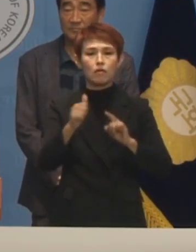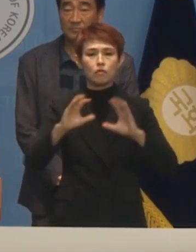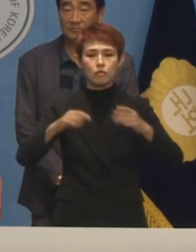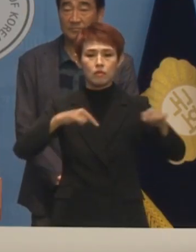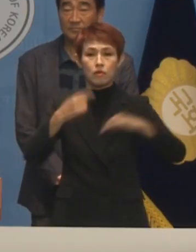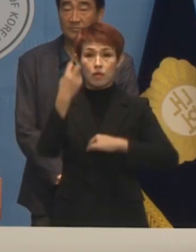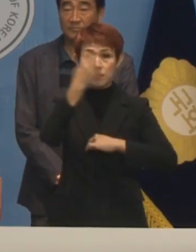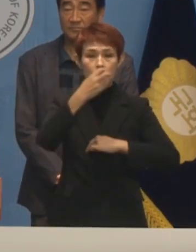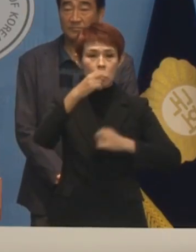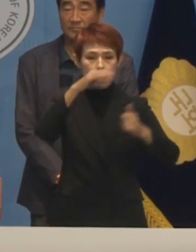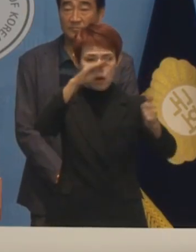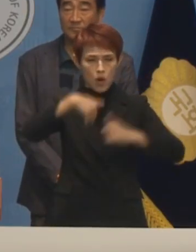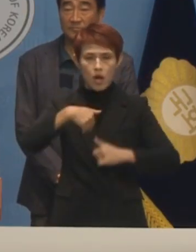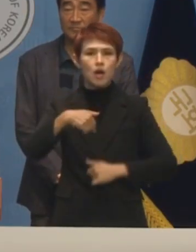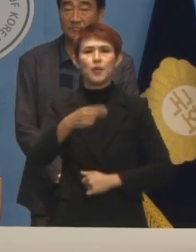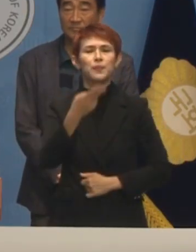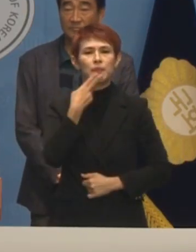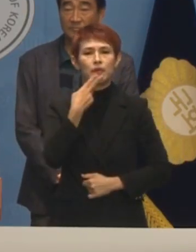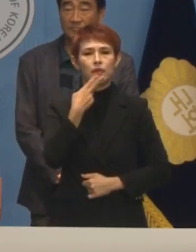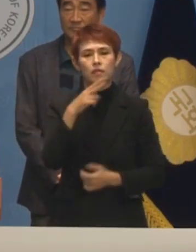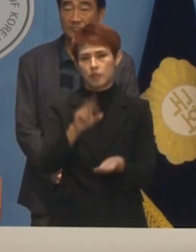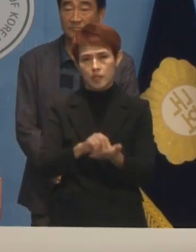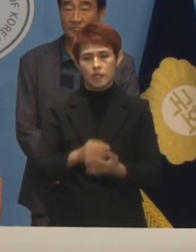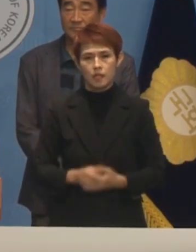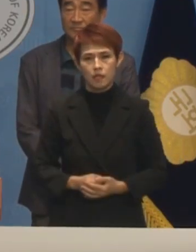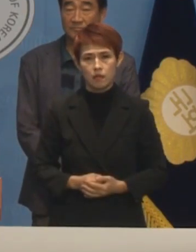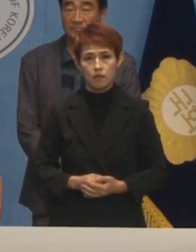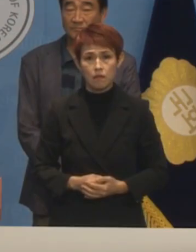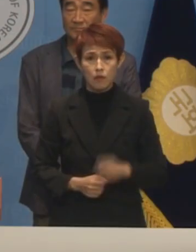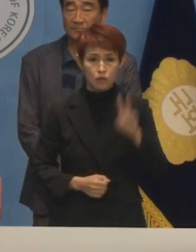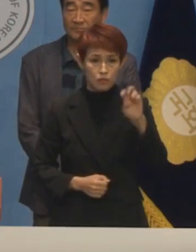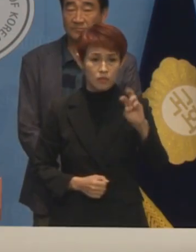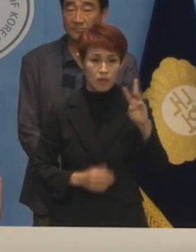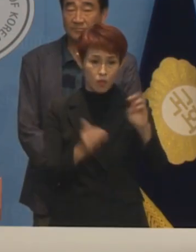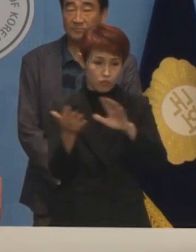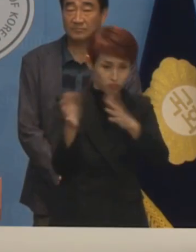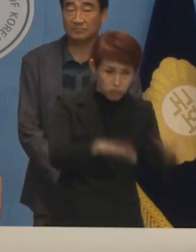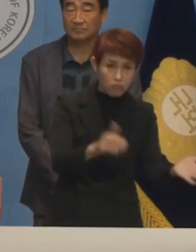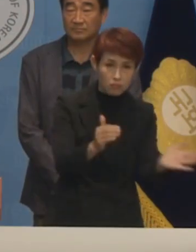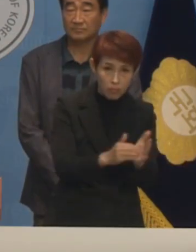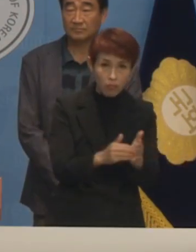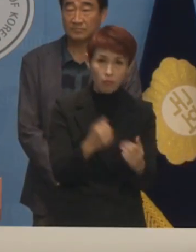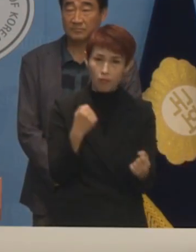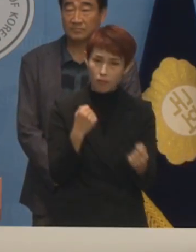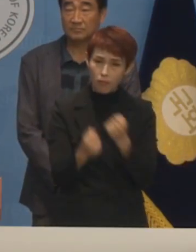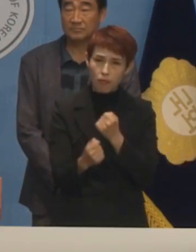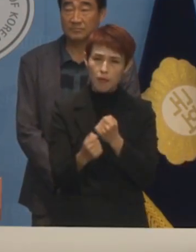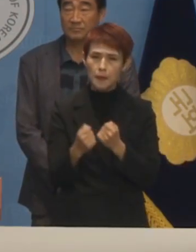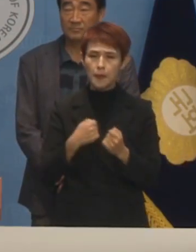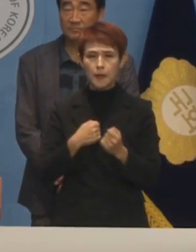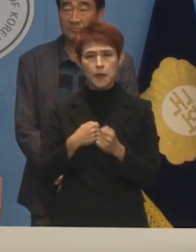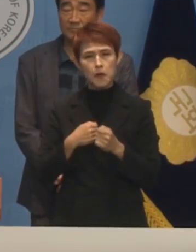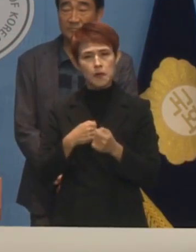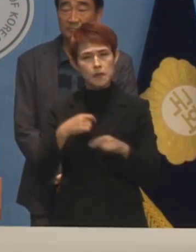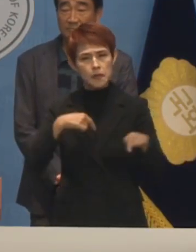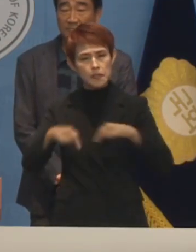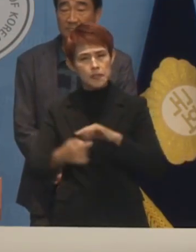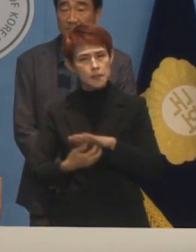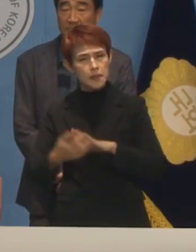채택하지 않았습니다. 23분의 죽음에도 정치적 계산만 하고 있는 국회를